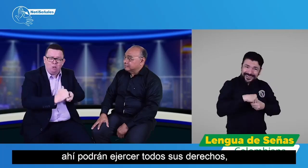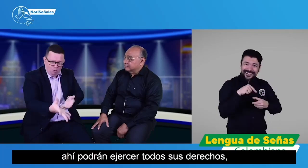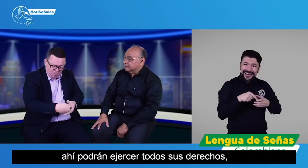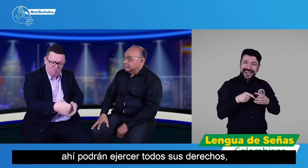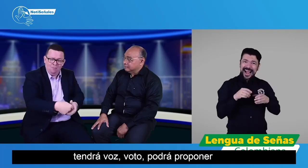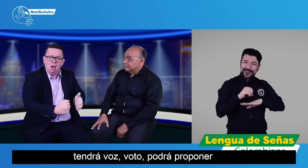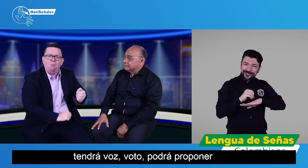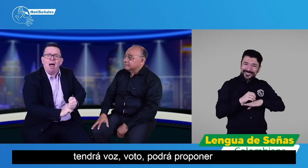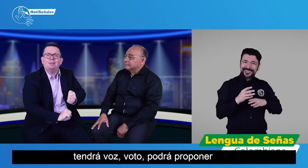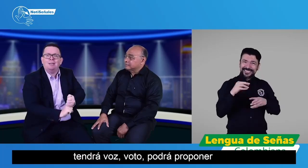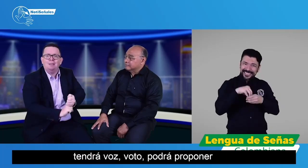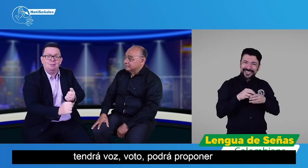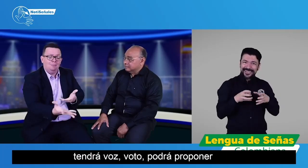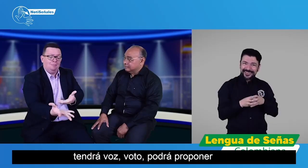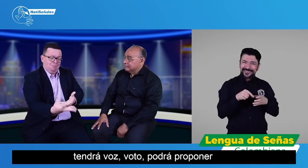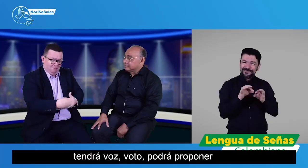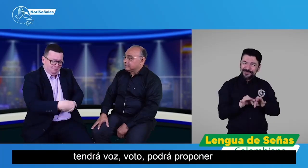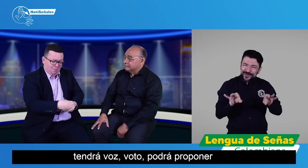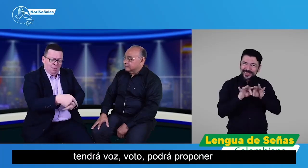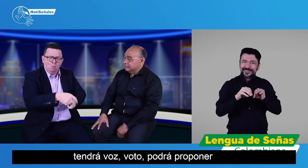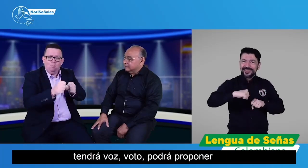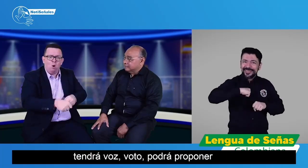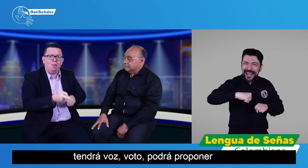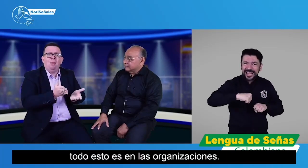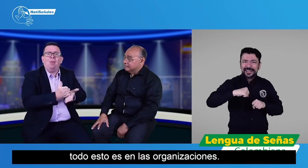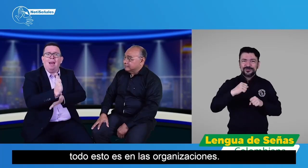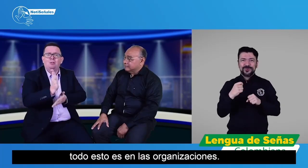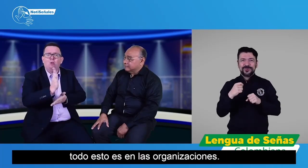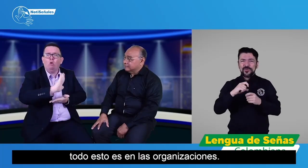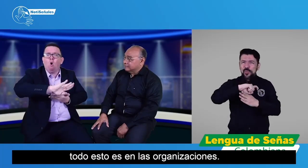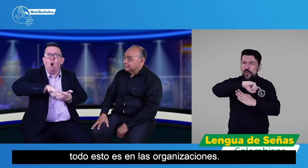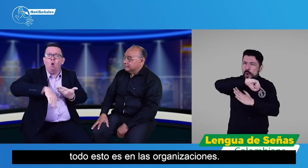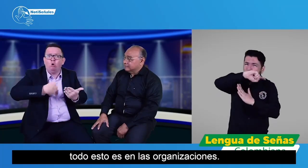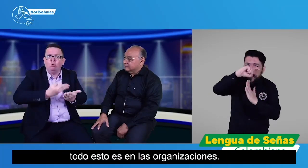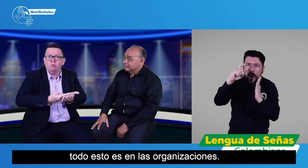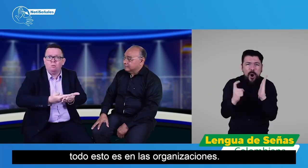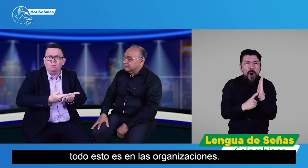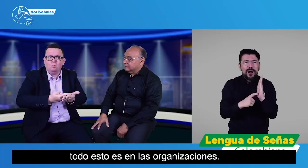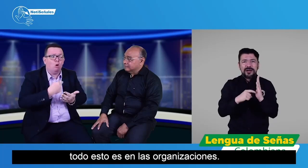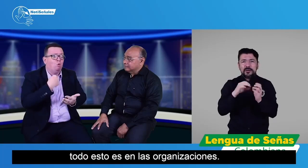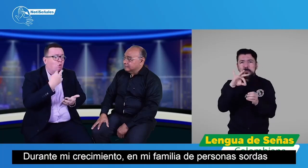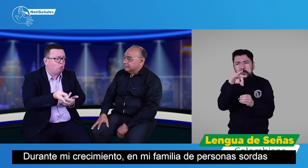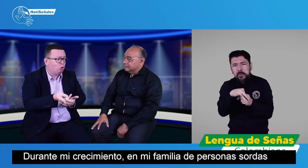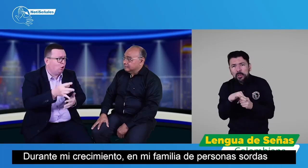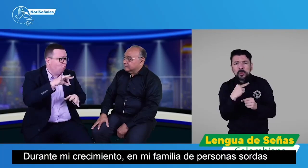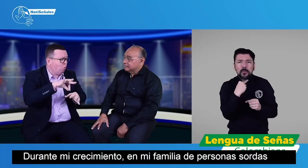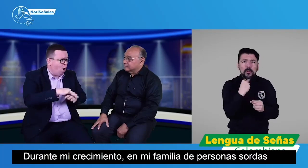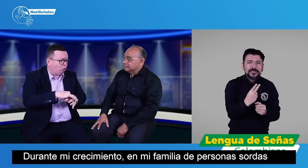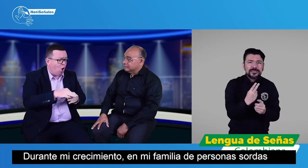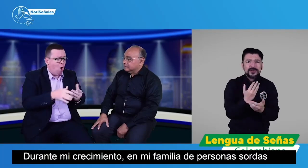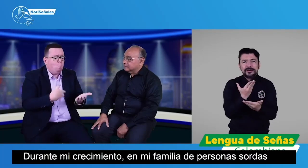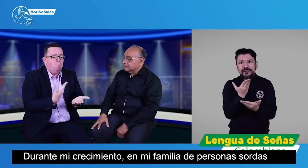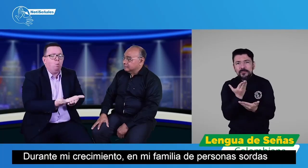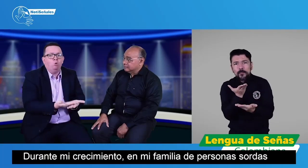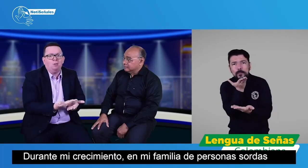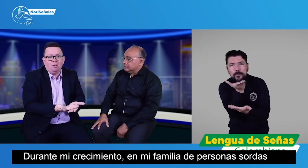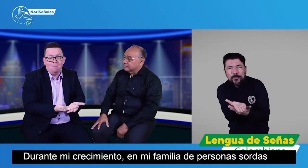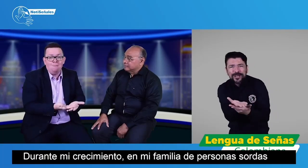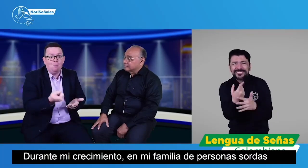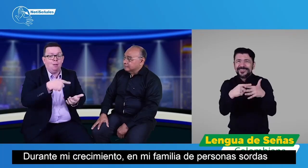derechos, tendrá voz, voto, podrá proponer. Todo esto es en las organizaciones. Durante mi crecimiento de mi familia de personas sordas,